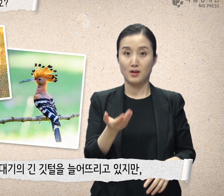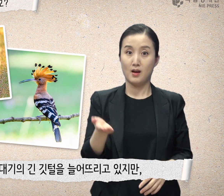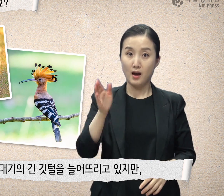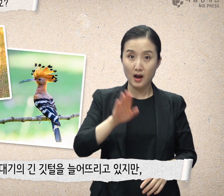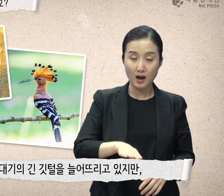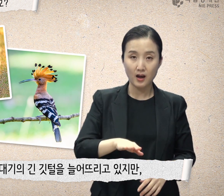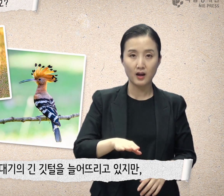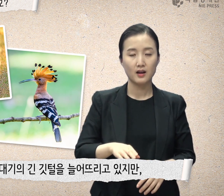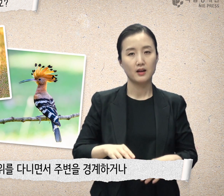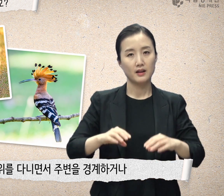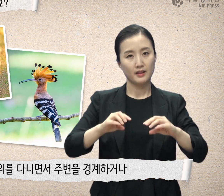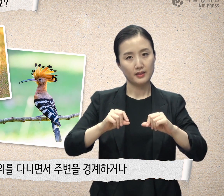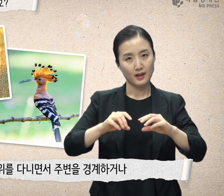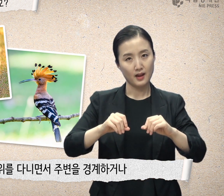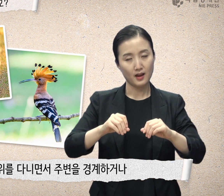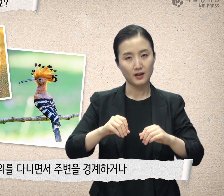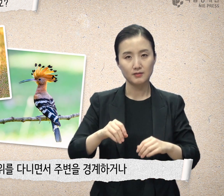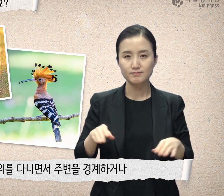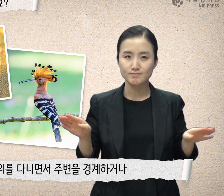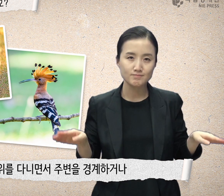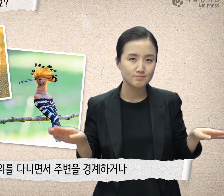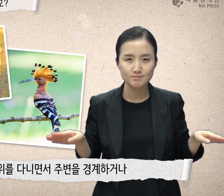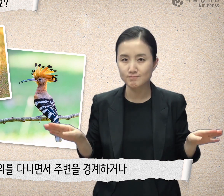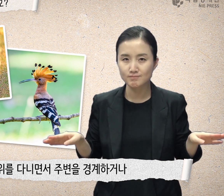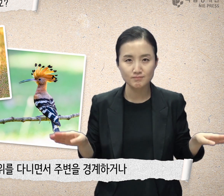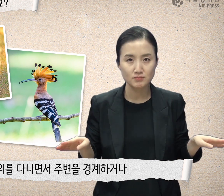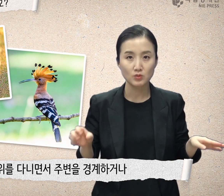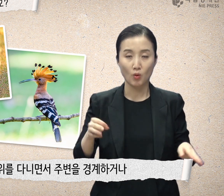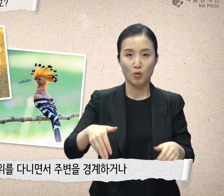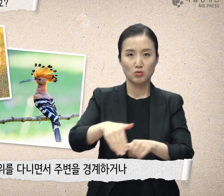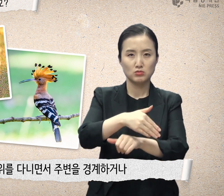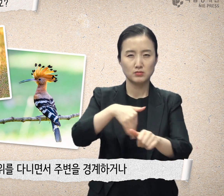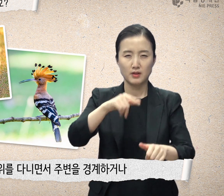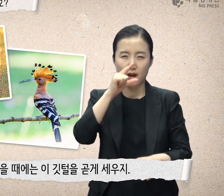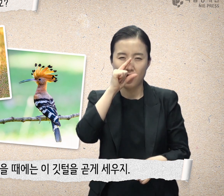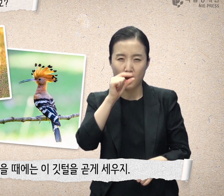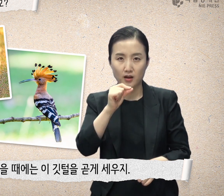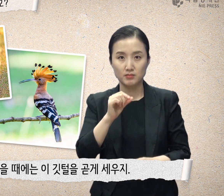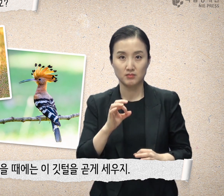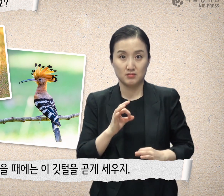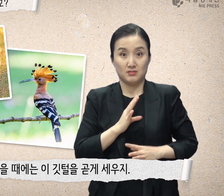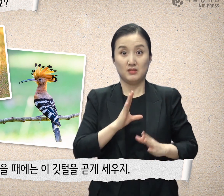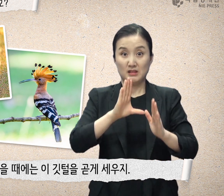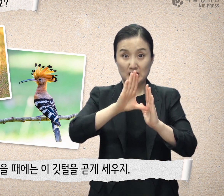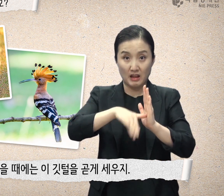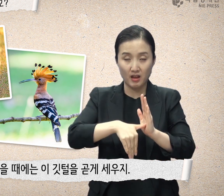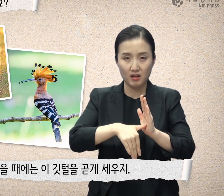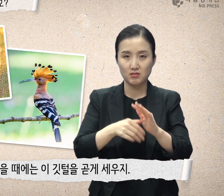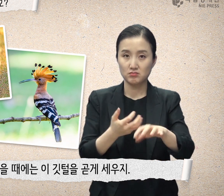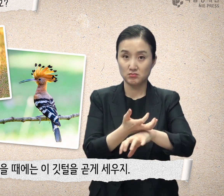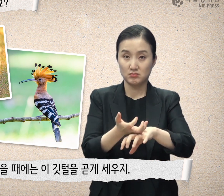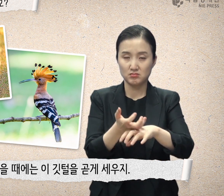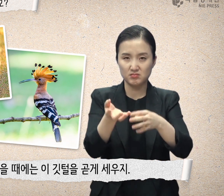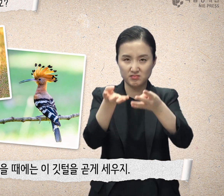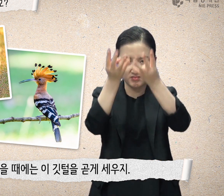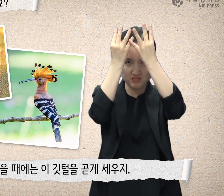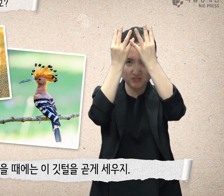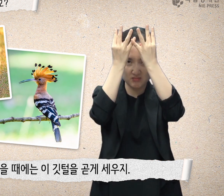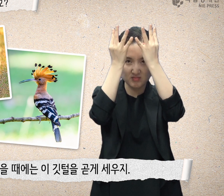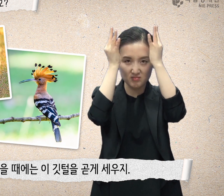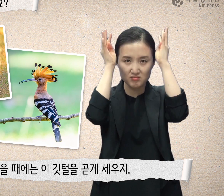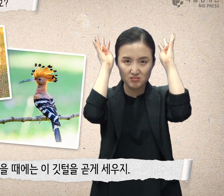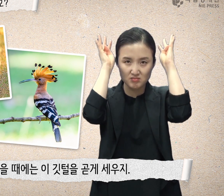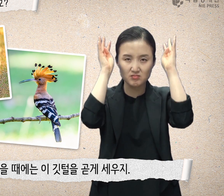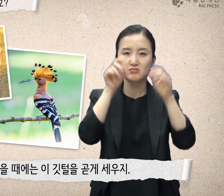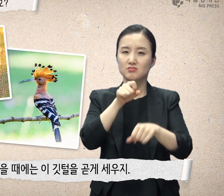있지만 땅위를 다니면서 주변을 경계하고 건 안 올랐을 때에는 2기 털을 곧게